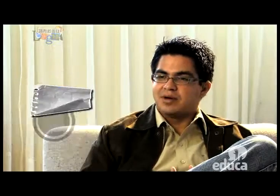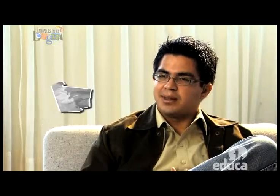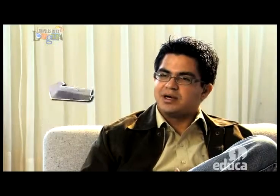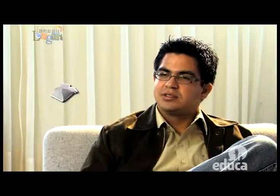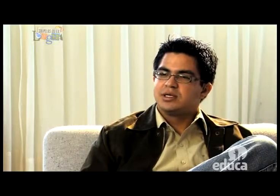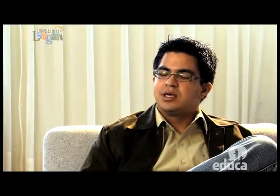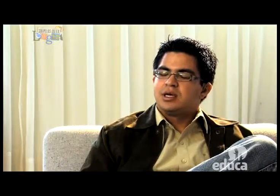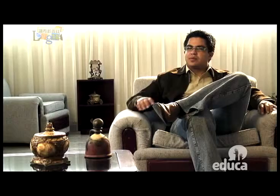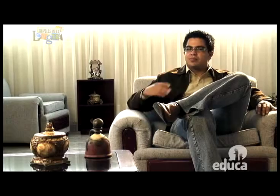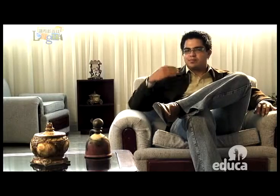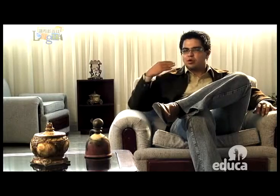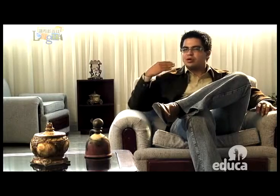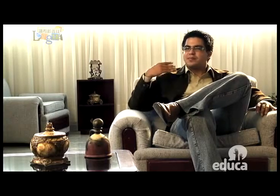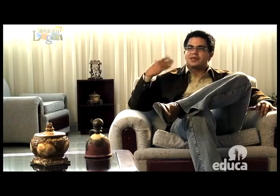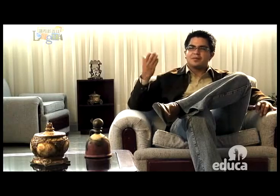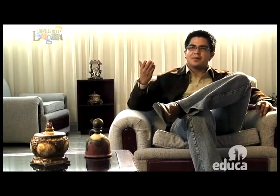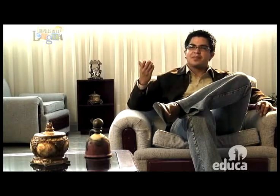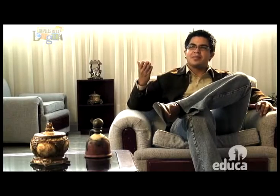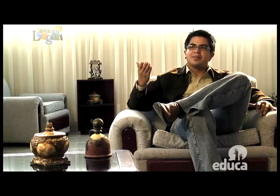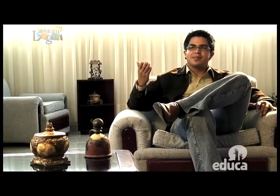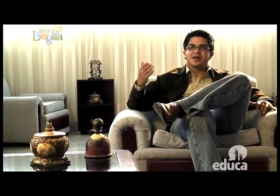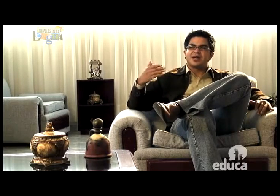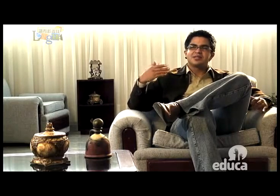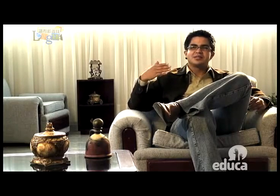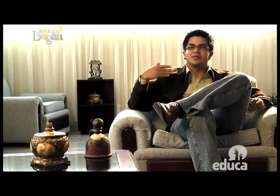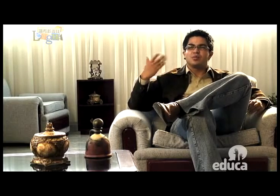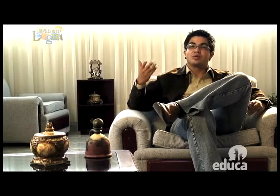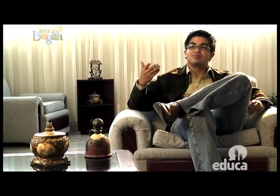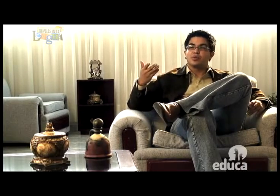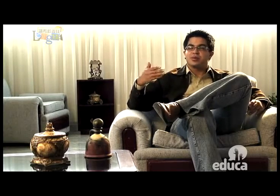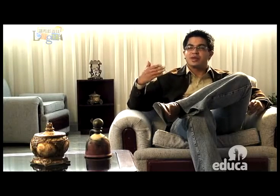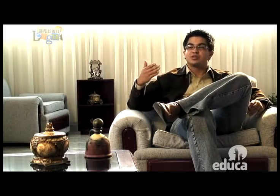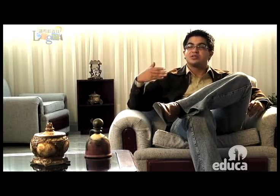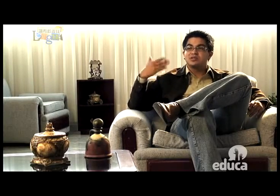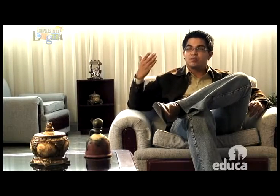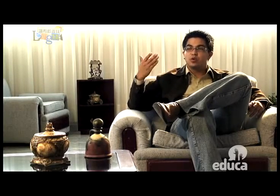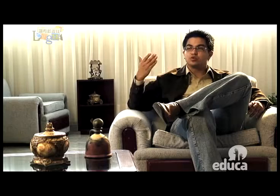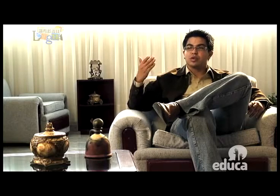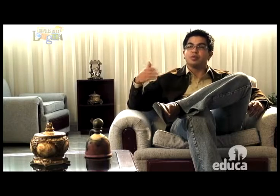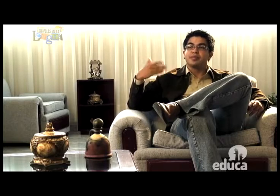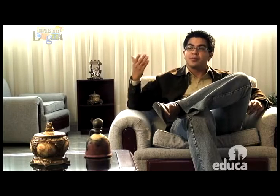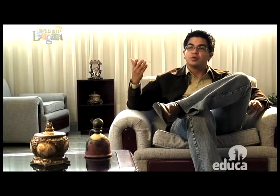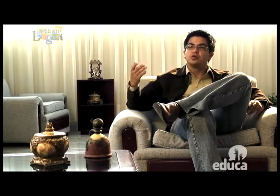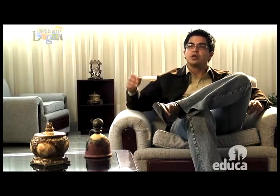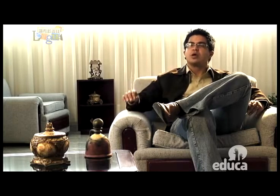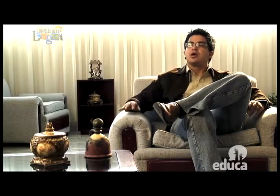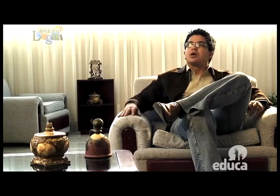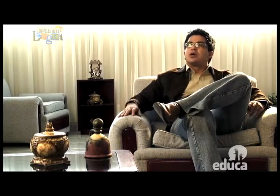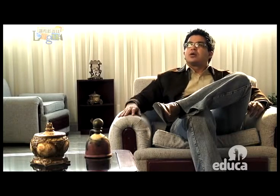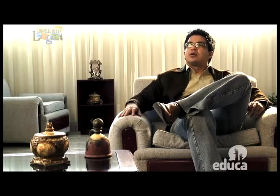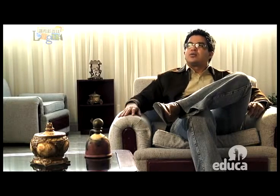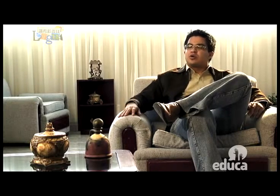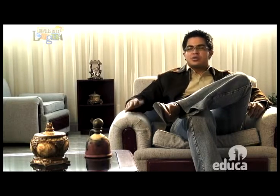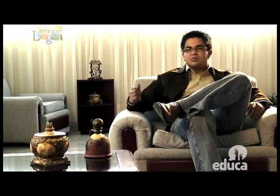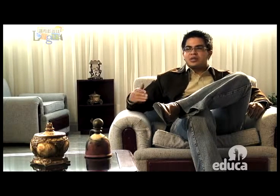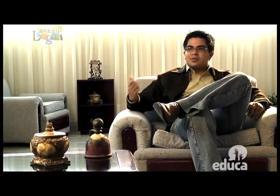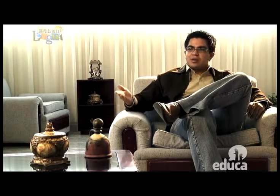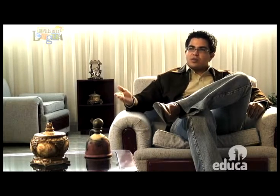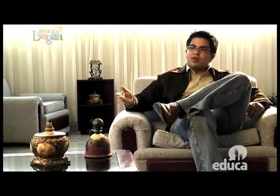padres, por lo que me llamaban de atrás y no respondía a los estímulos auditivos. Entonces me llevaron donde el